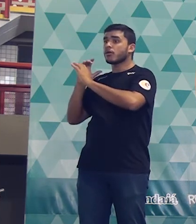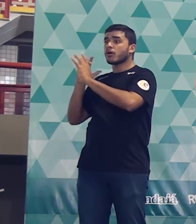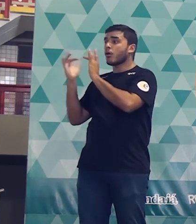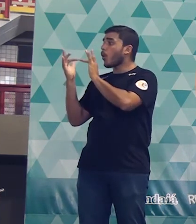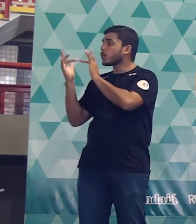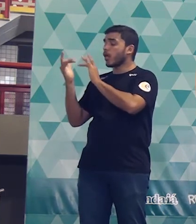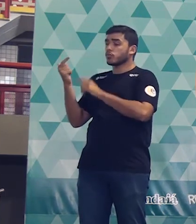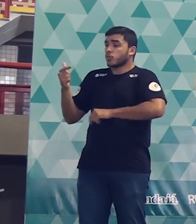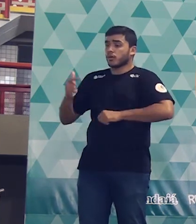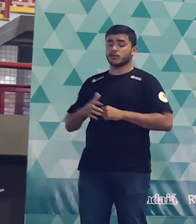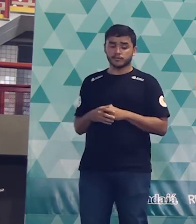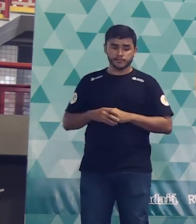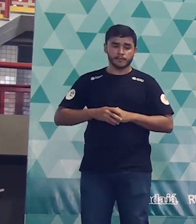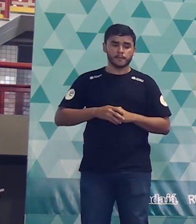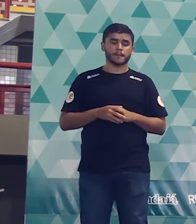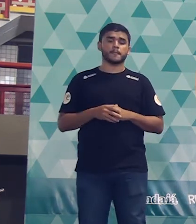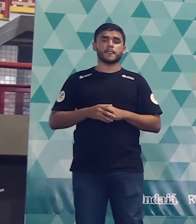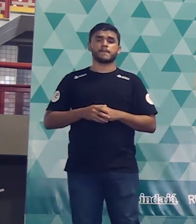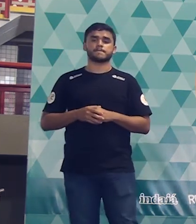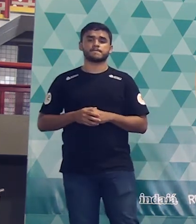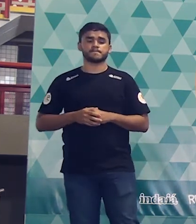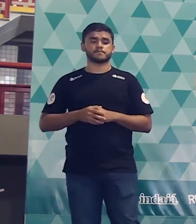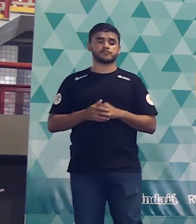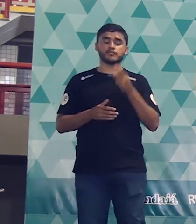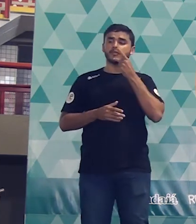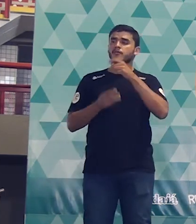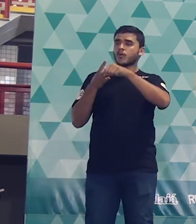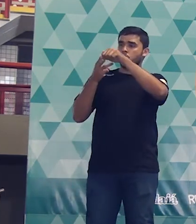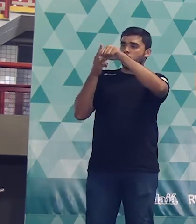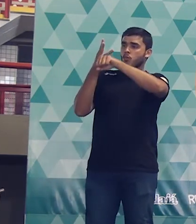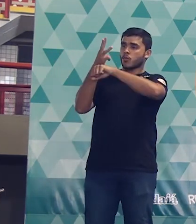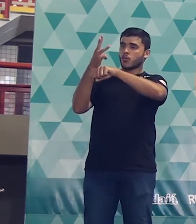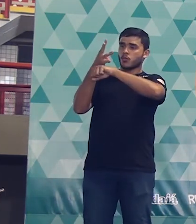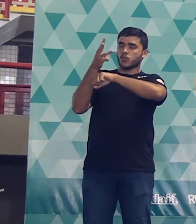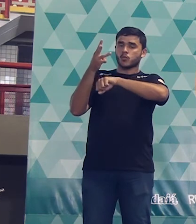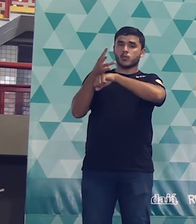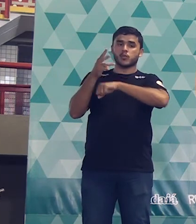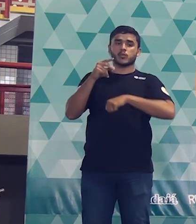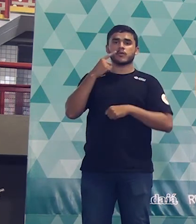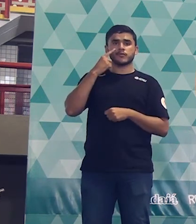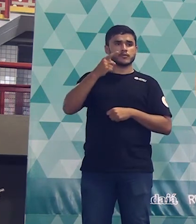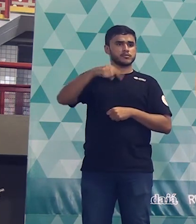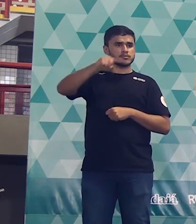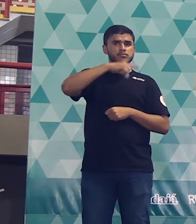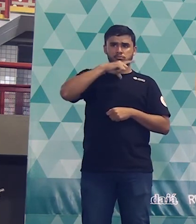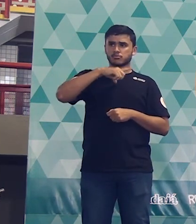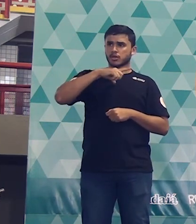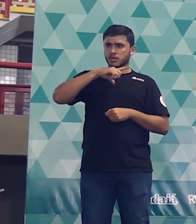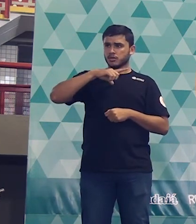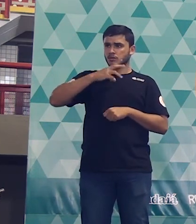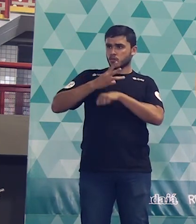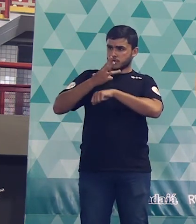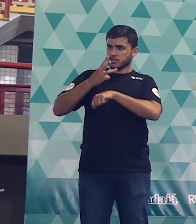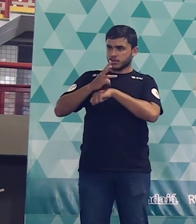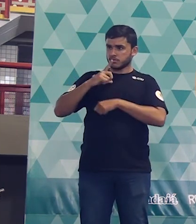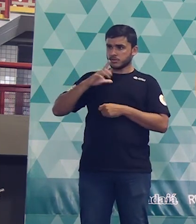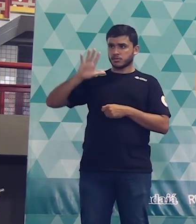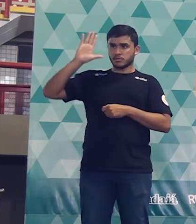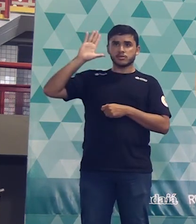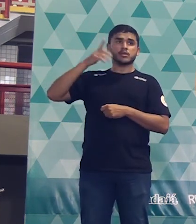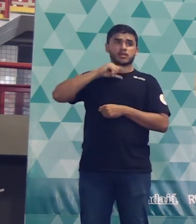interessante, se você observar, WhatsApp, que eu acho que todo mundo aqui tem WhatsApp, não tem? Tem,